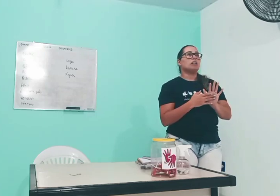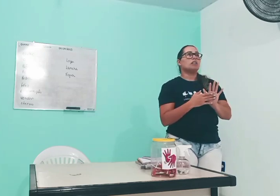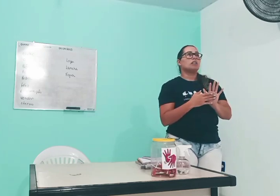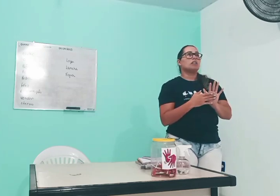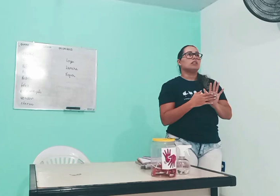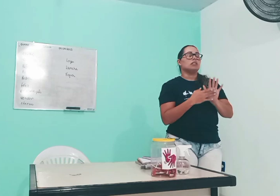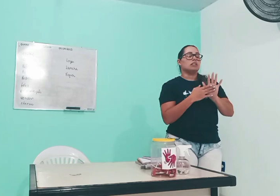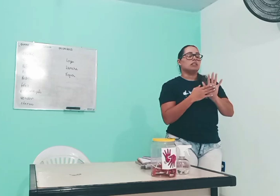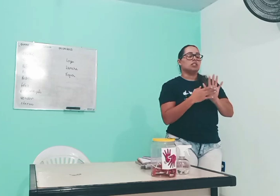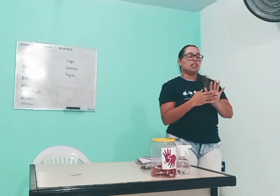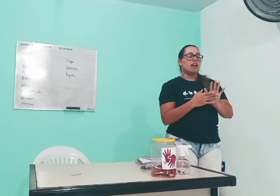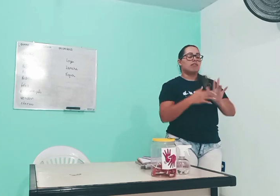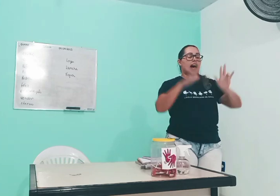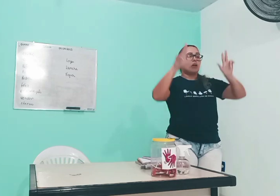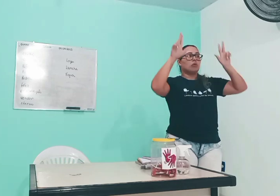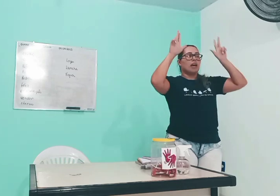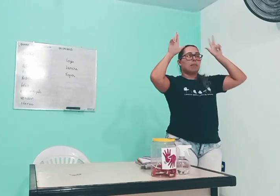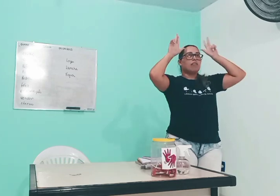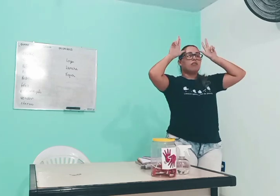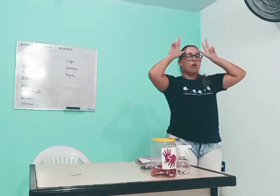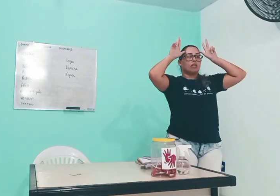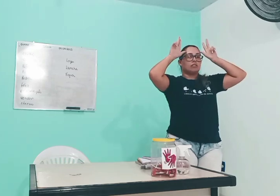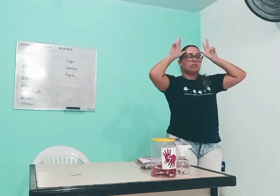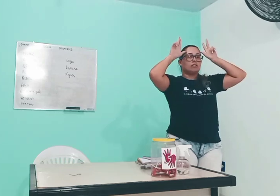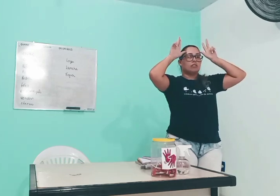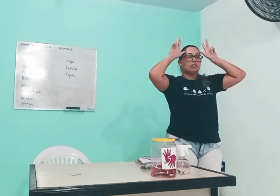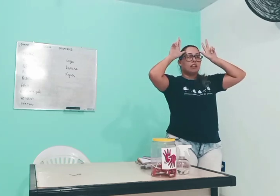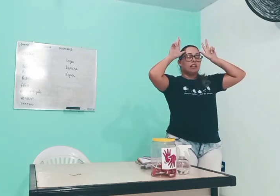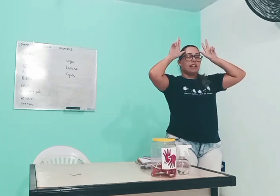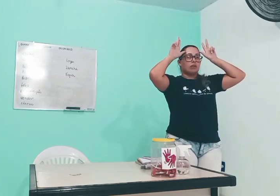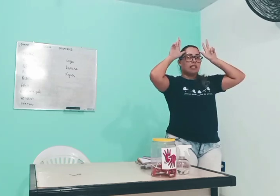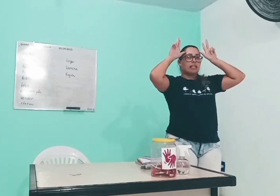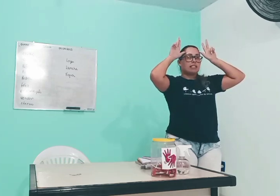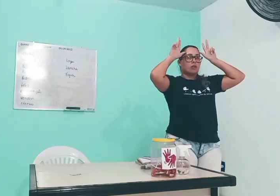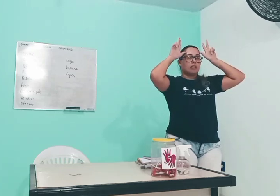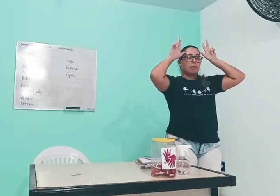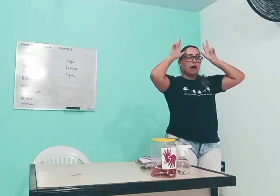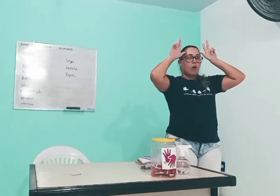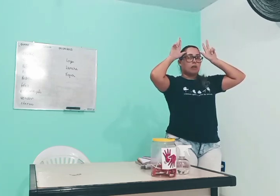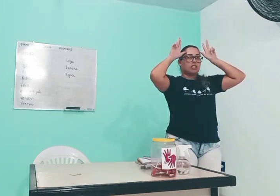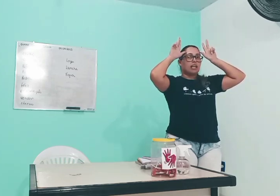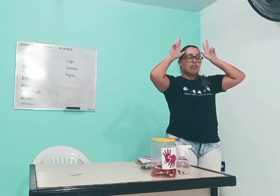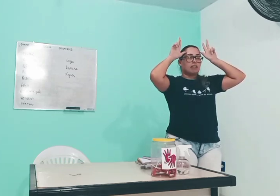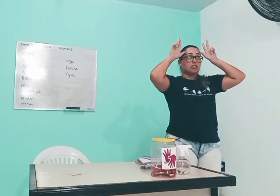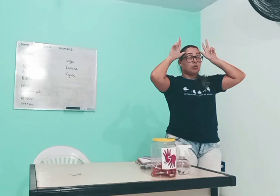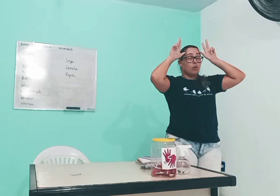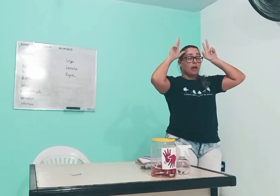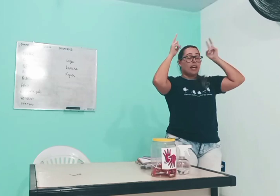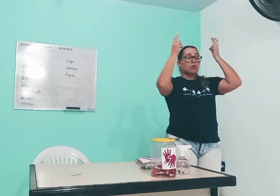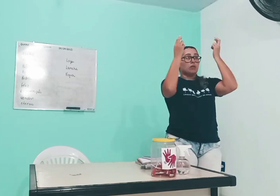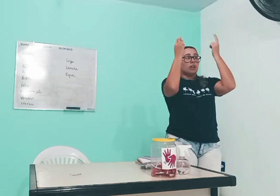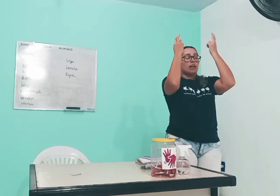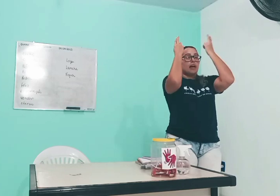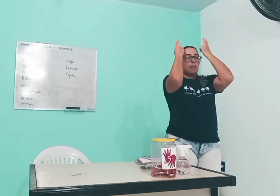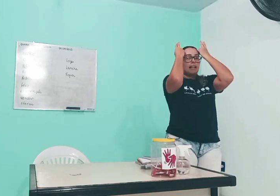palma de cavalo é para fora. E a orientação da palma de coelho é para